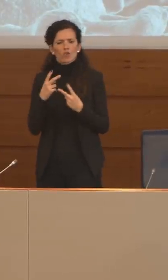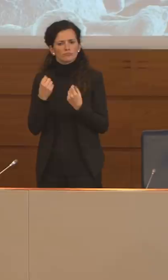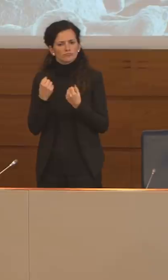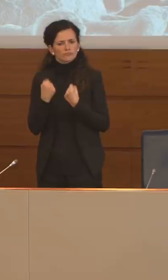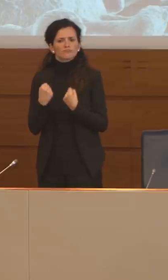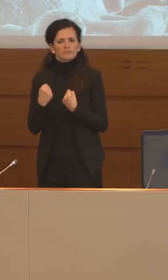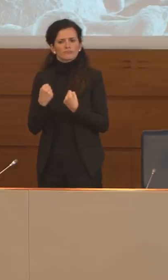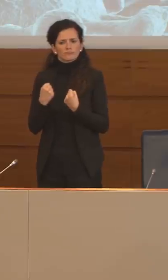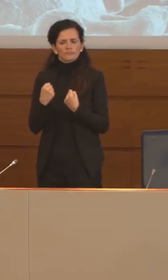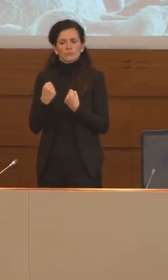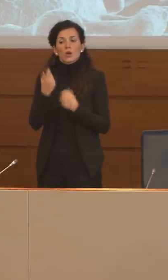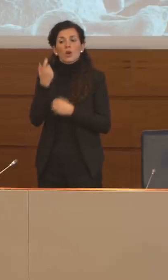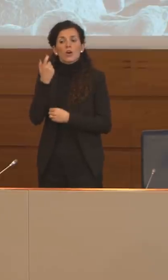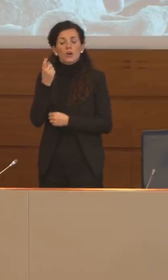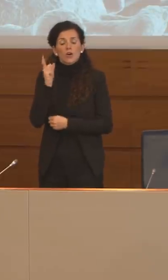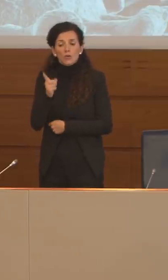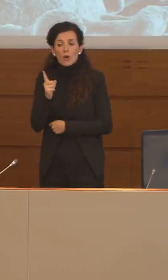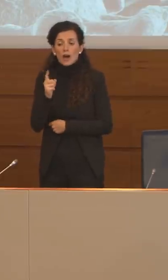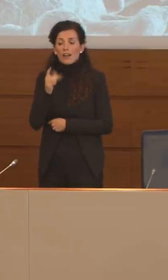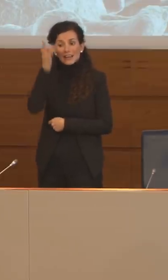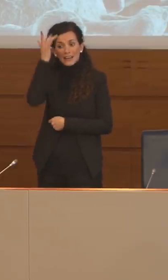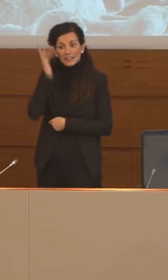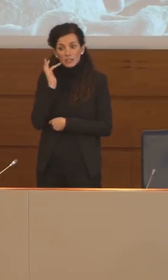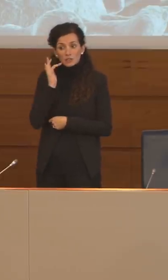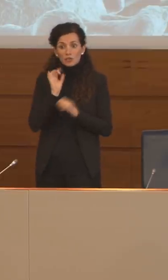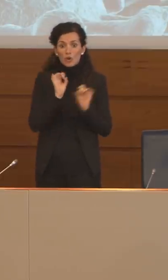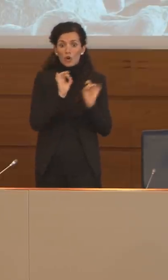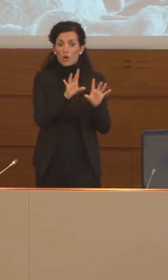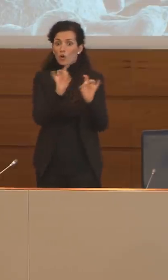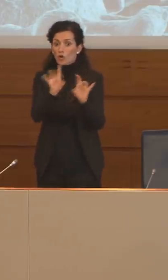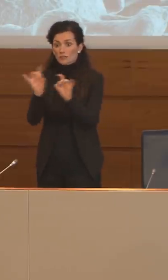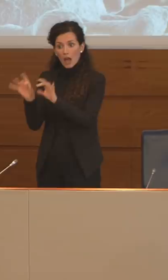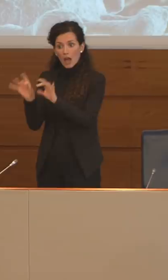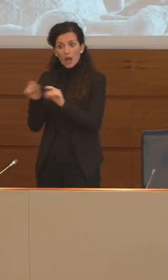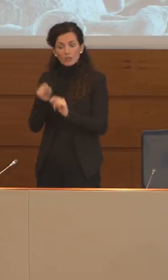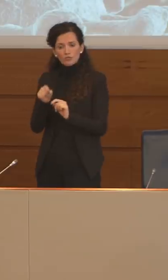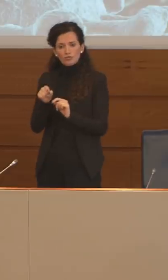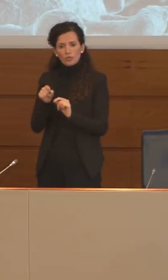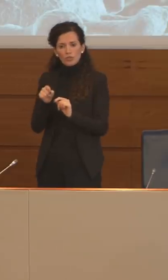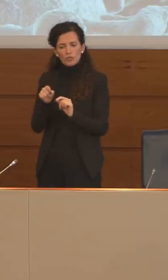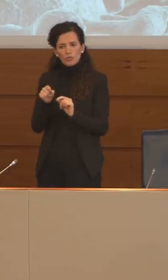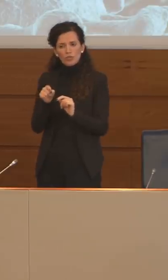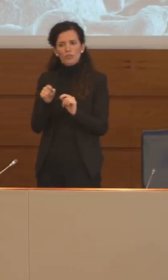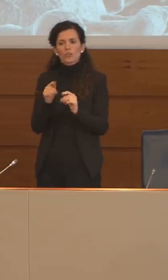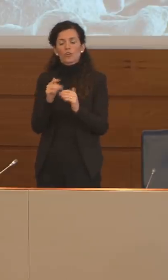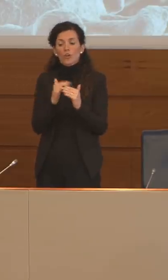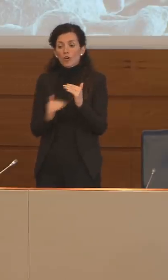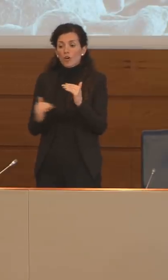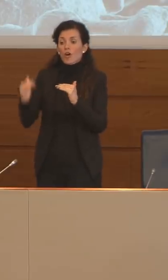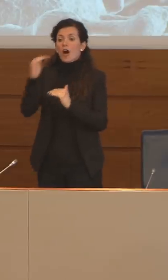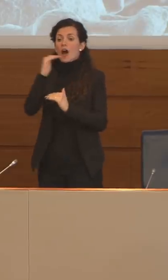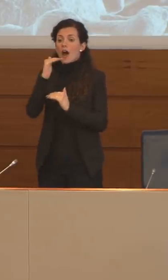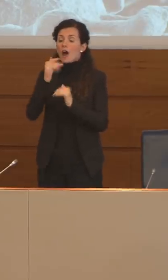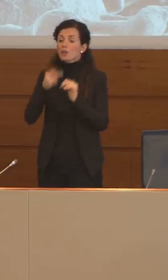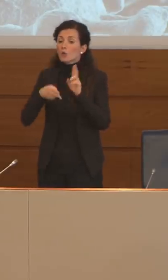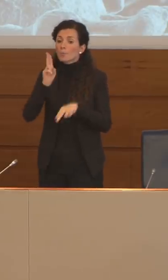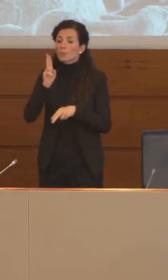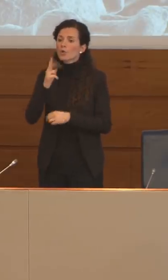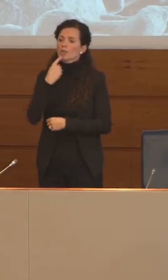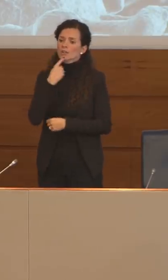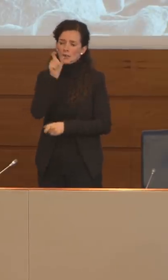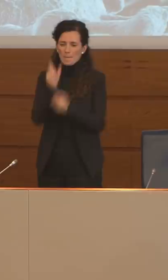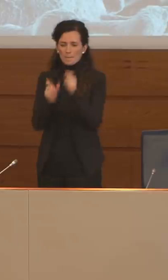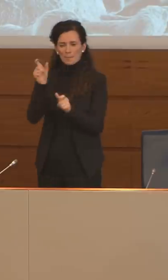il rischio di contagiosità è elevato nei soggetti sintomatici